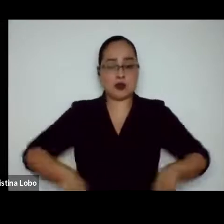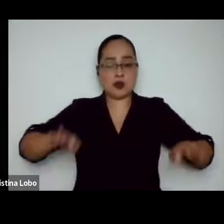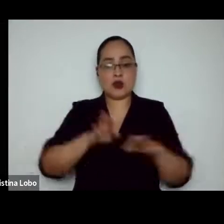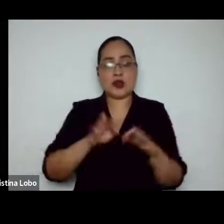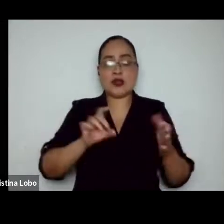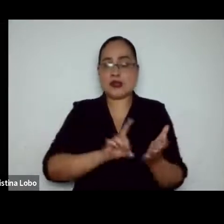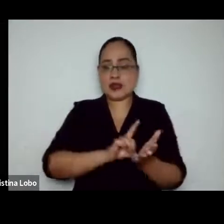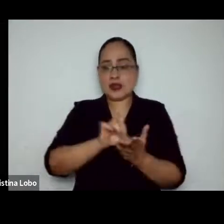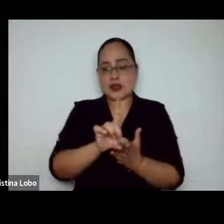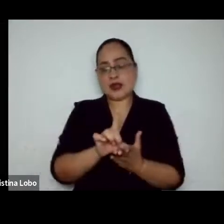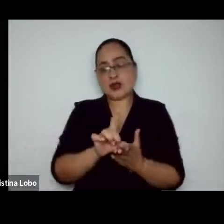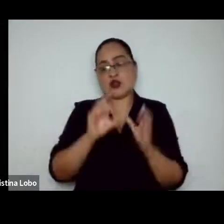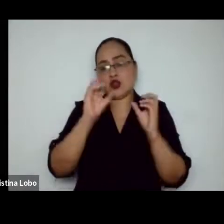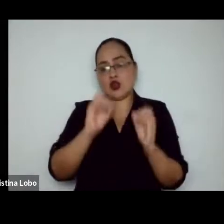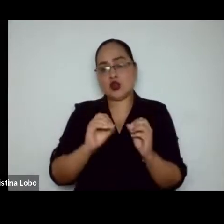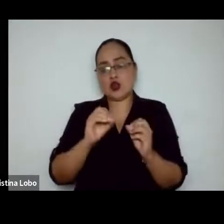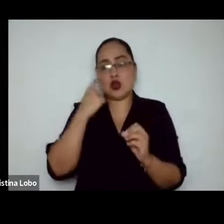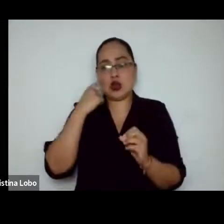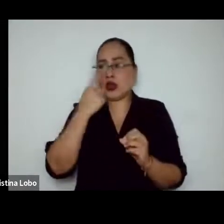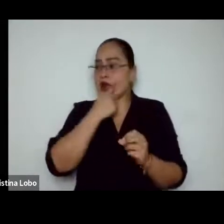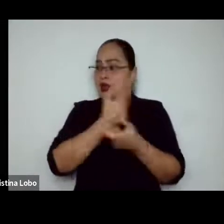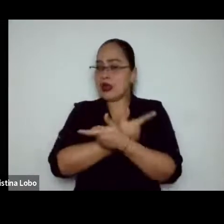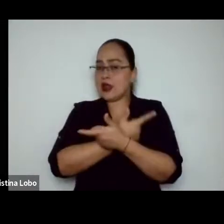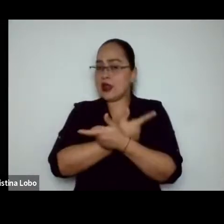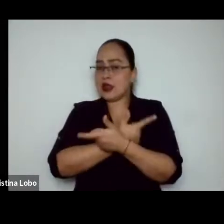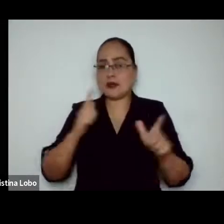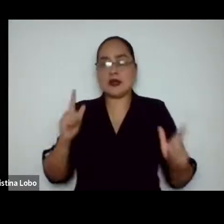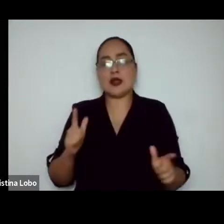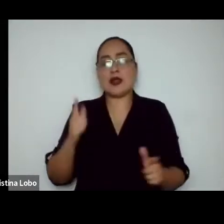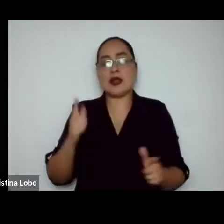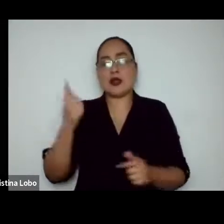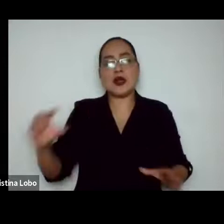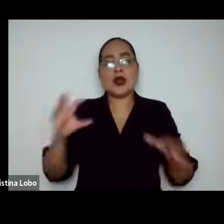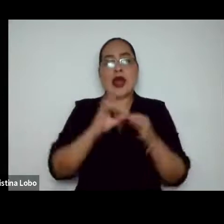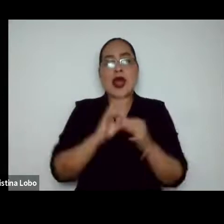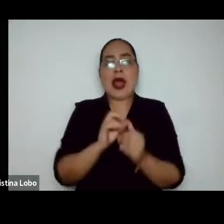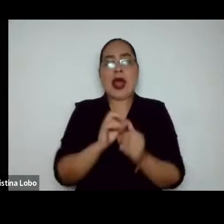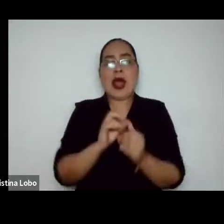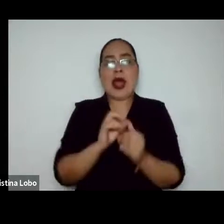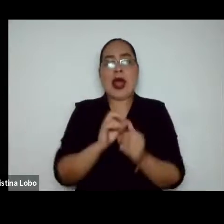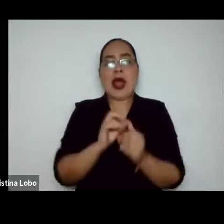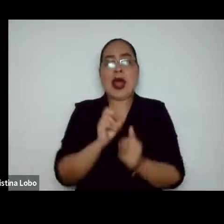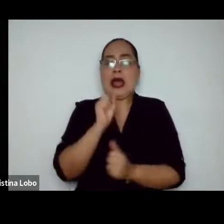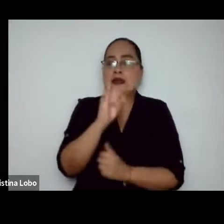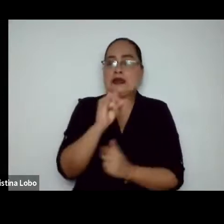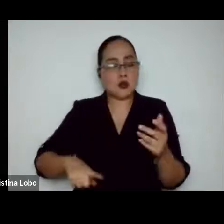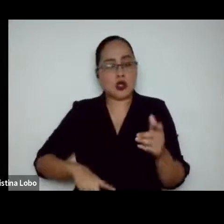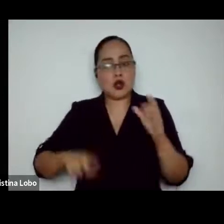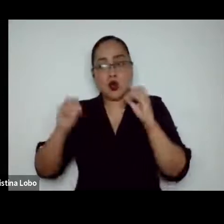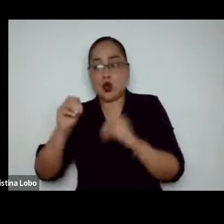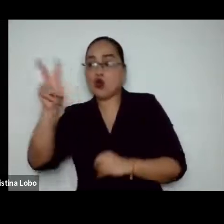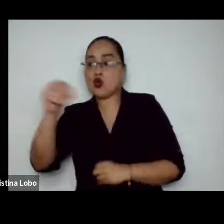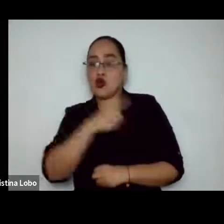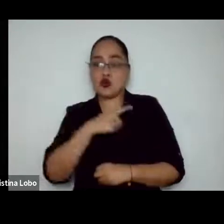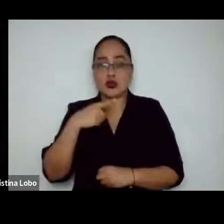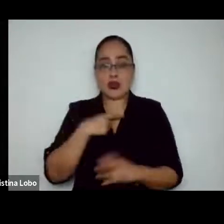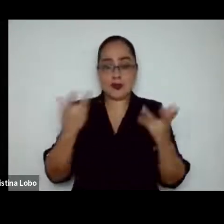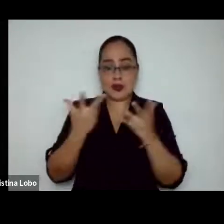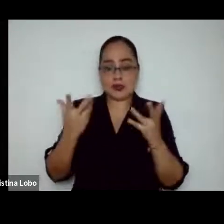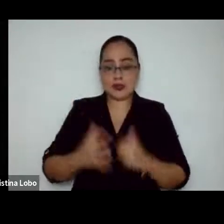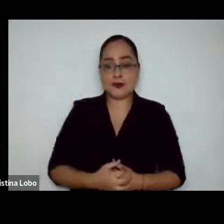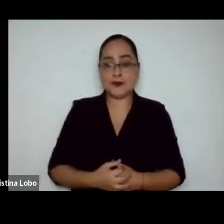subjetivo o libertad que implica una obligación de hacer o no hacer por parte del Estado. Pero también esta